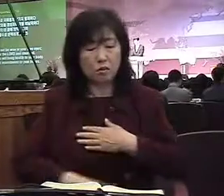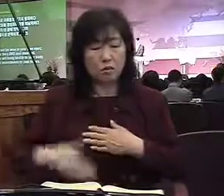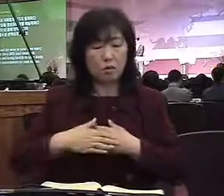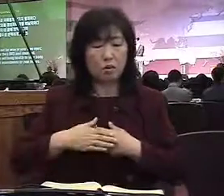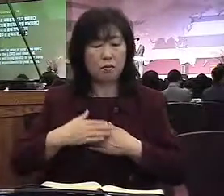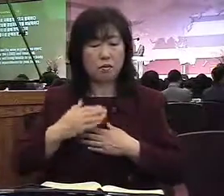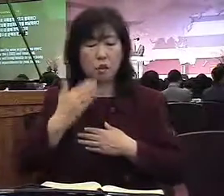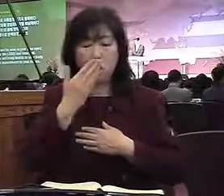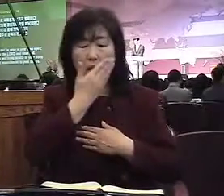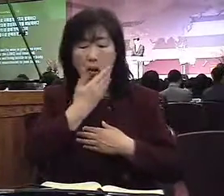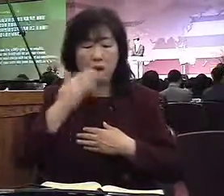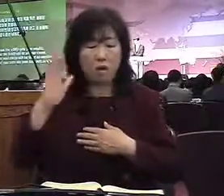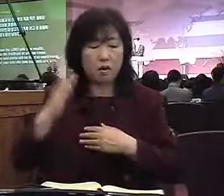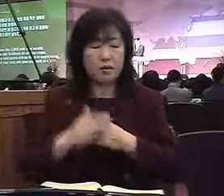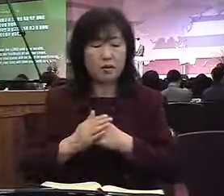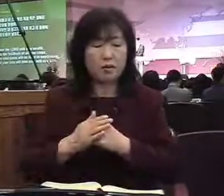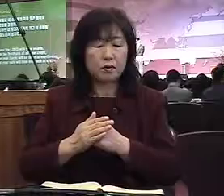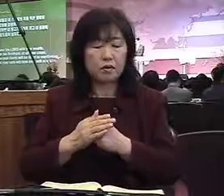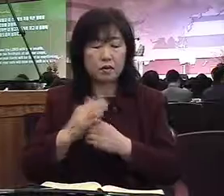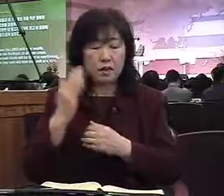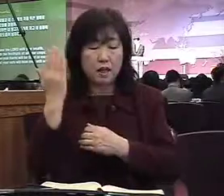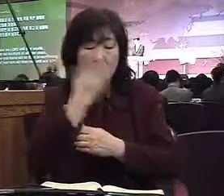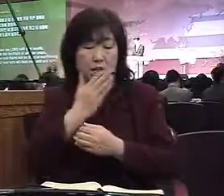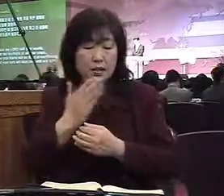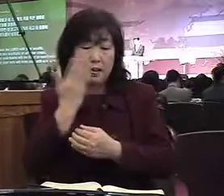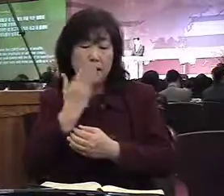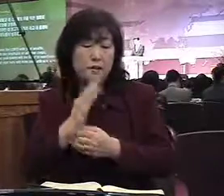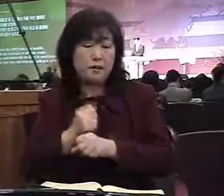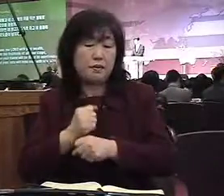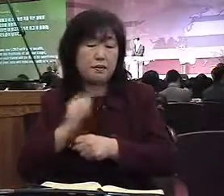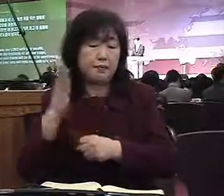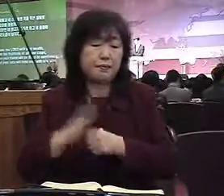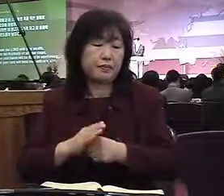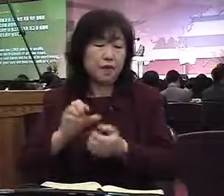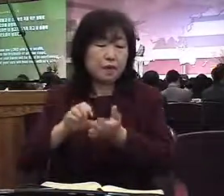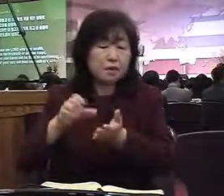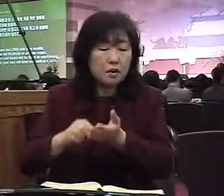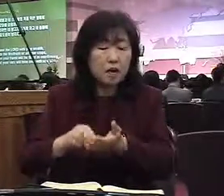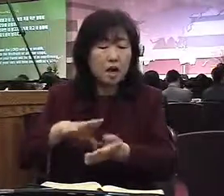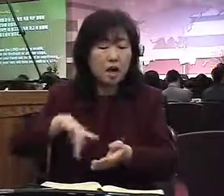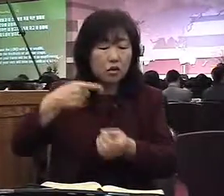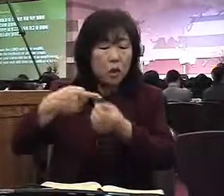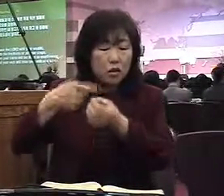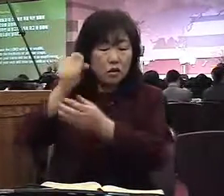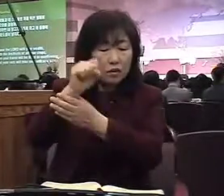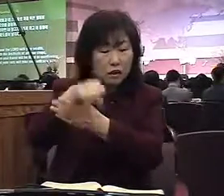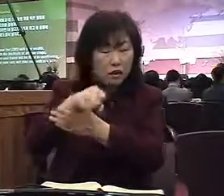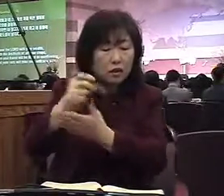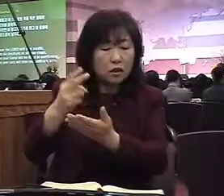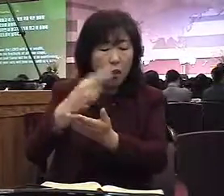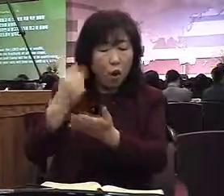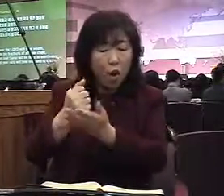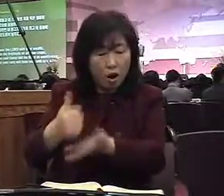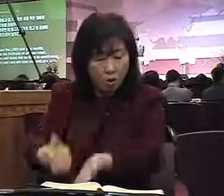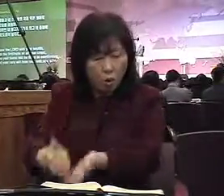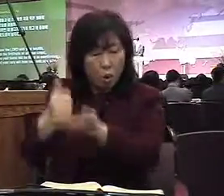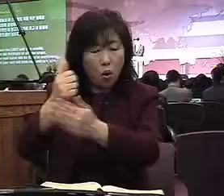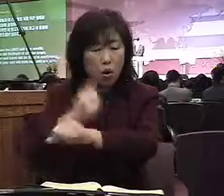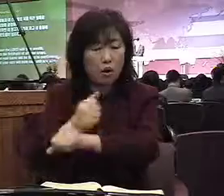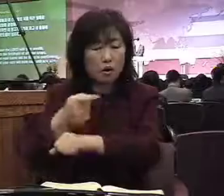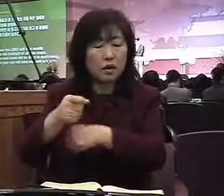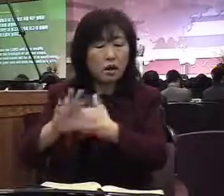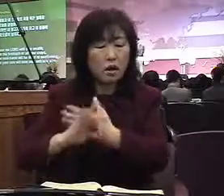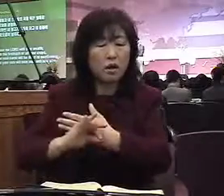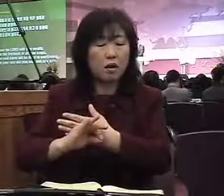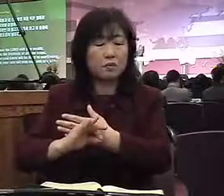내 볼수록 윤택하게 하리라. 내 재물과 내 소산물의 처음 익은 열매로 여호와를 공경하라. 그리하면